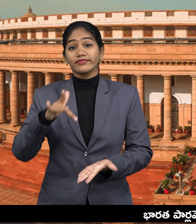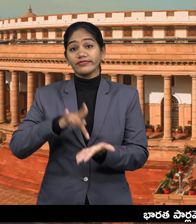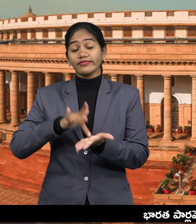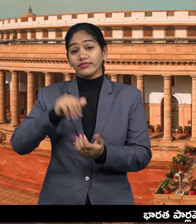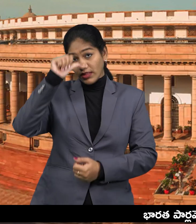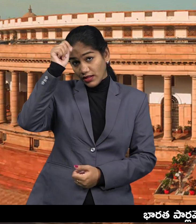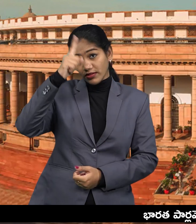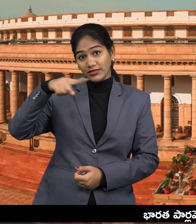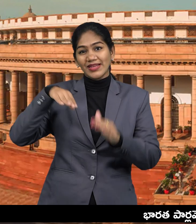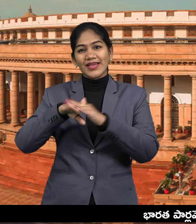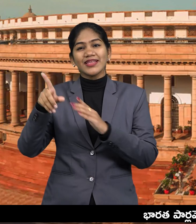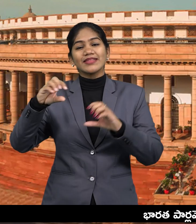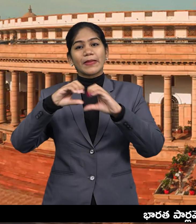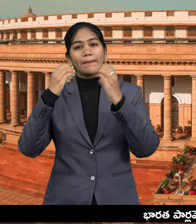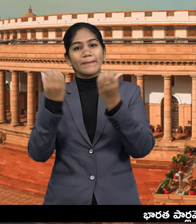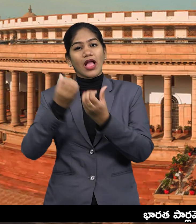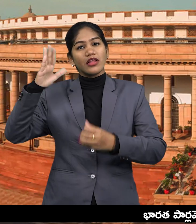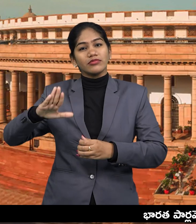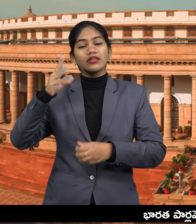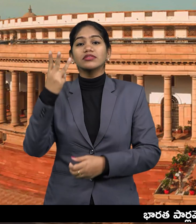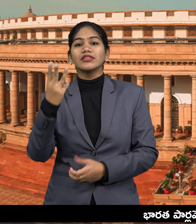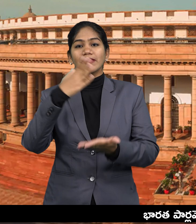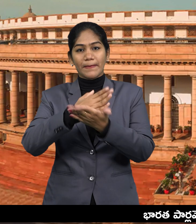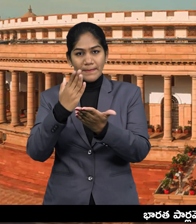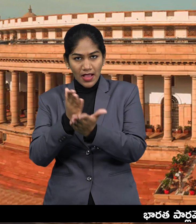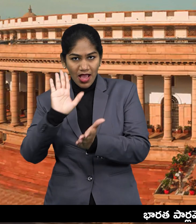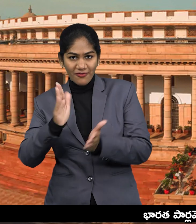భారత పార్లమెంట్లో 3 భాగాలున్నాయి: